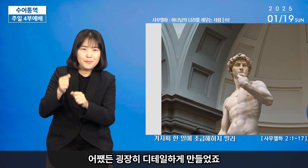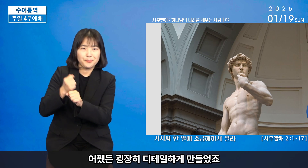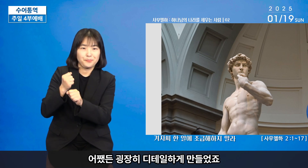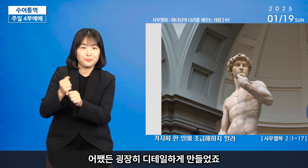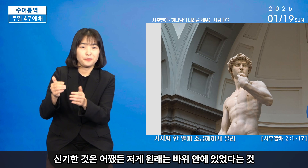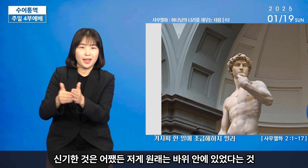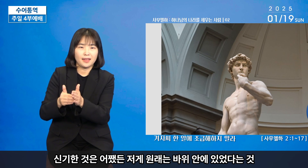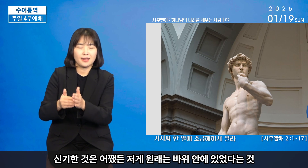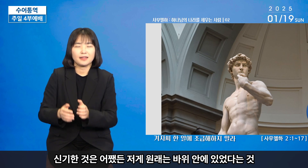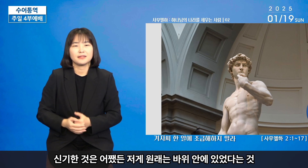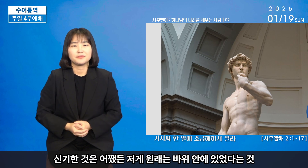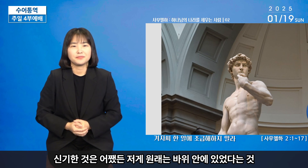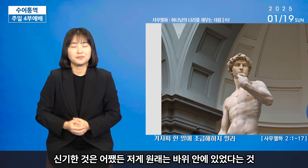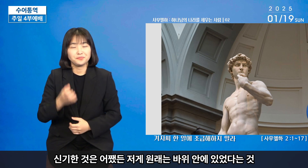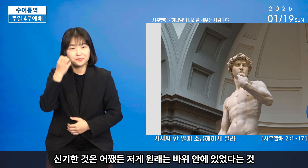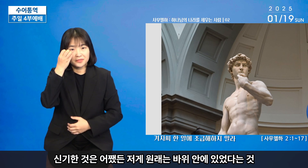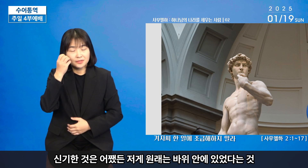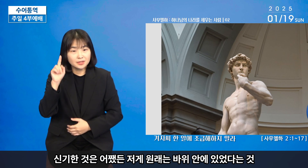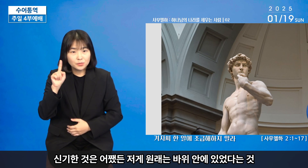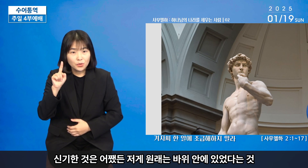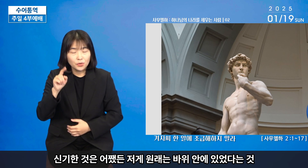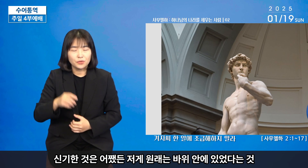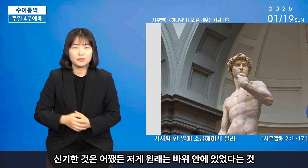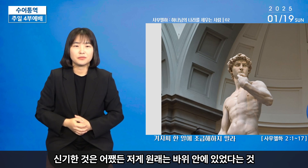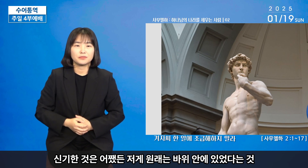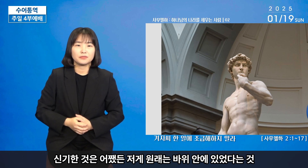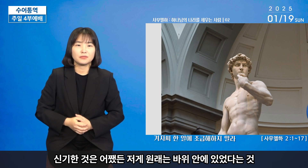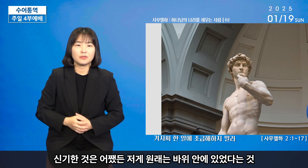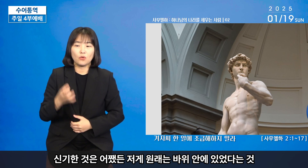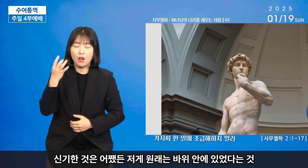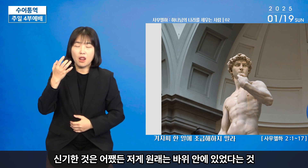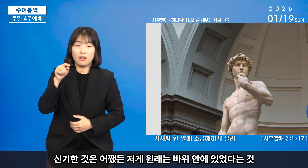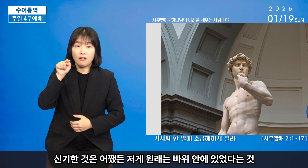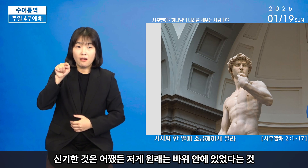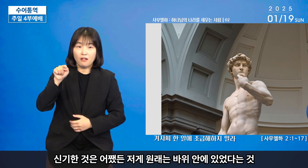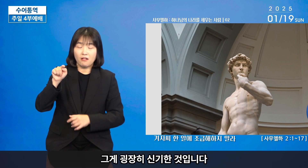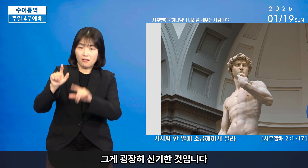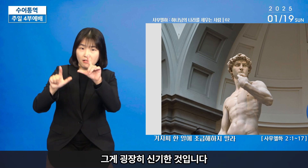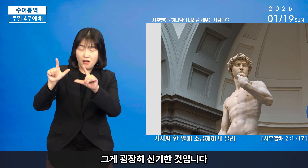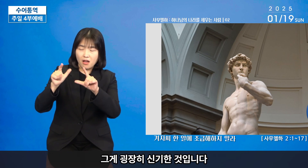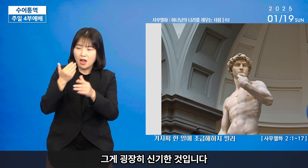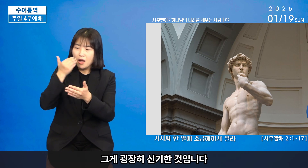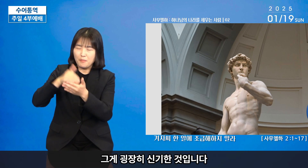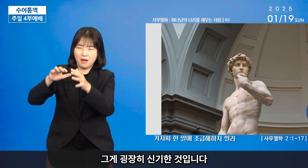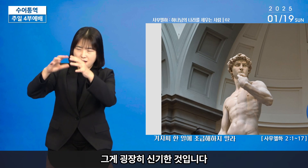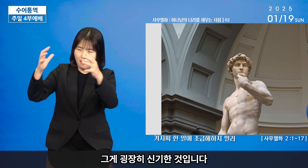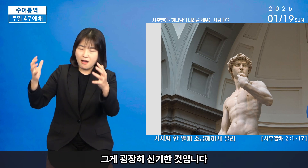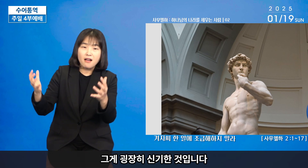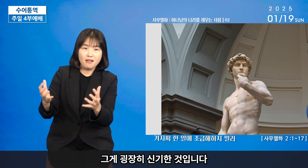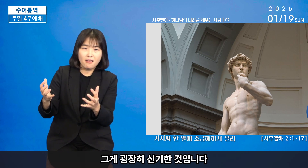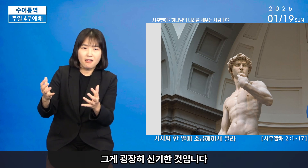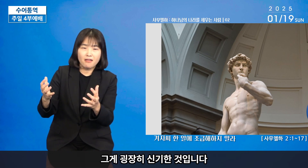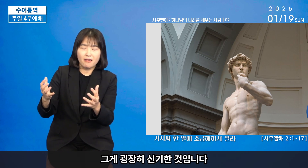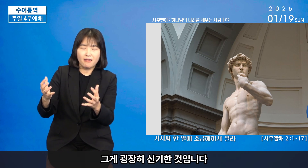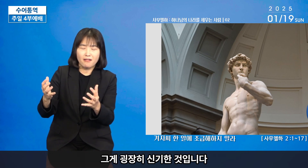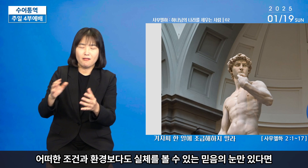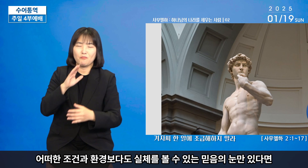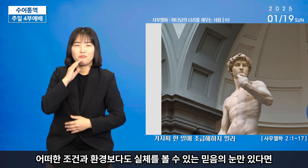만들었죠. 신기한 것은 어쨌든 저게 원래는 바위 안에 있었다는 것, 그게 굉장히 신기한